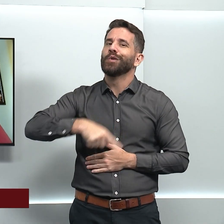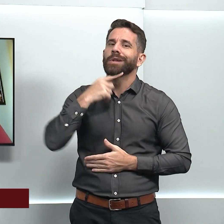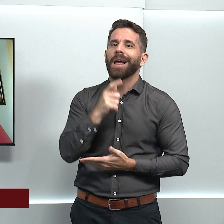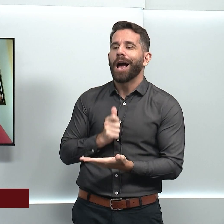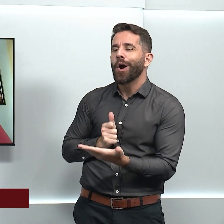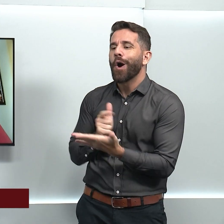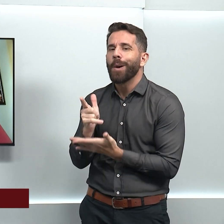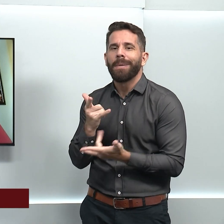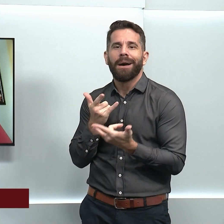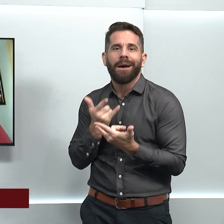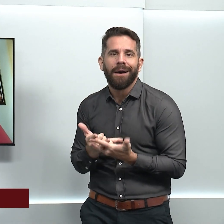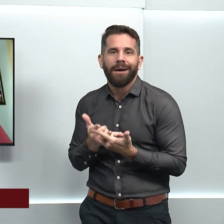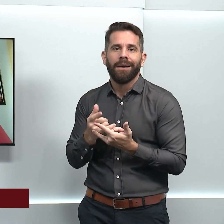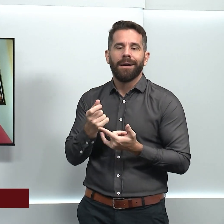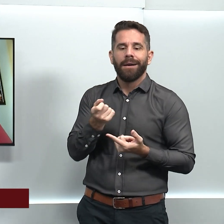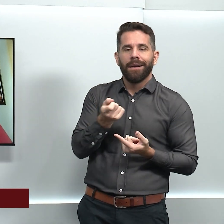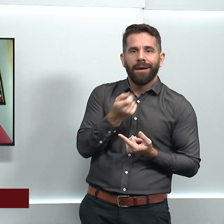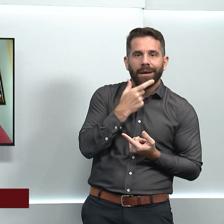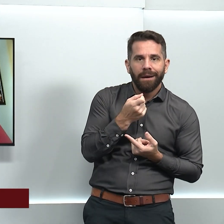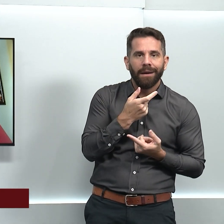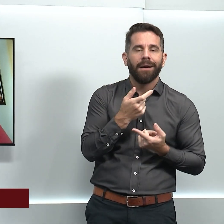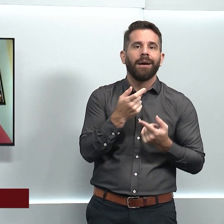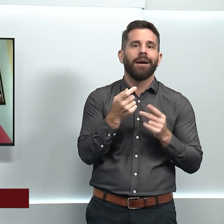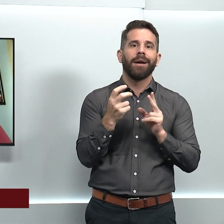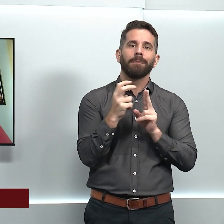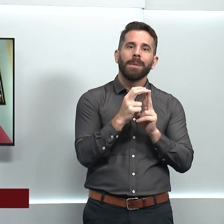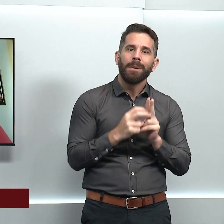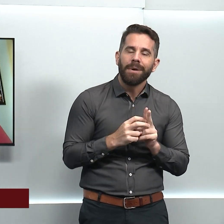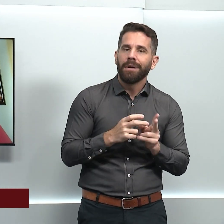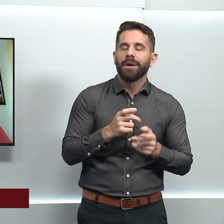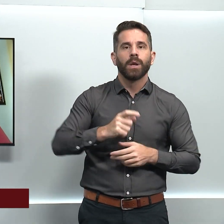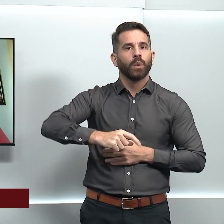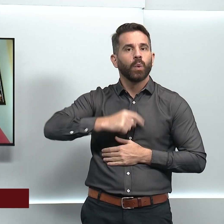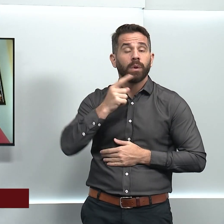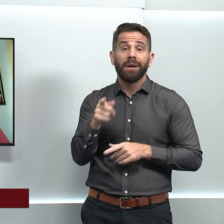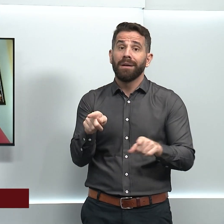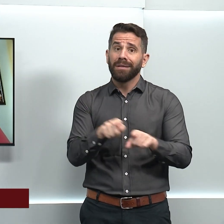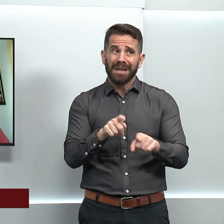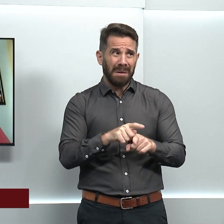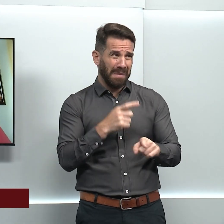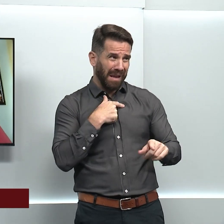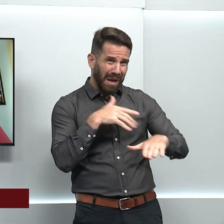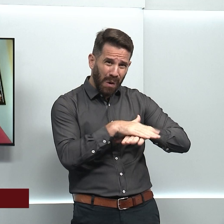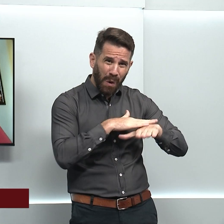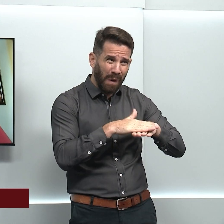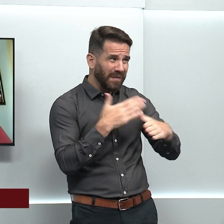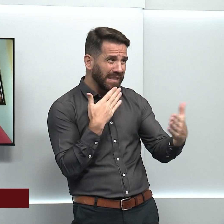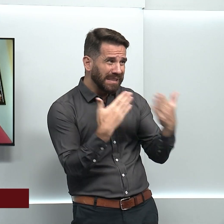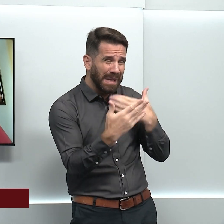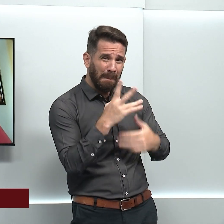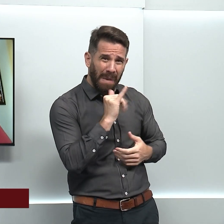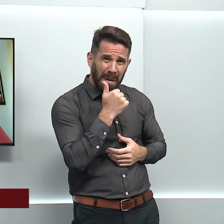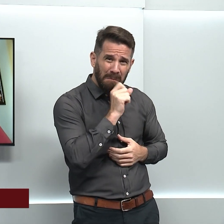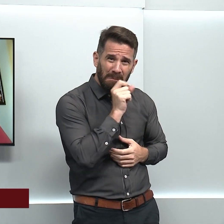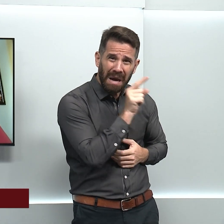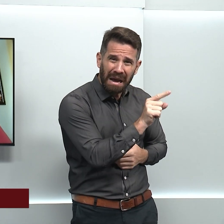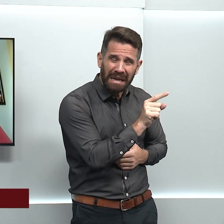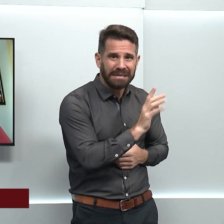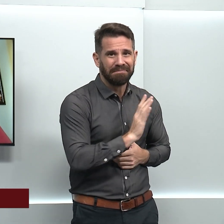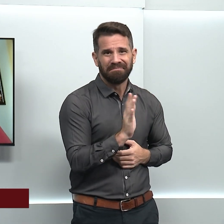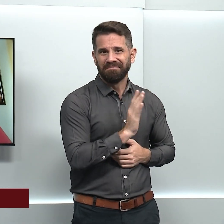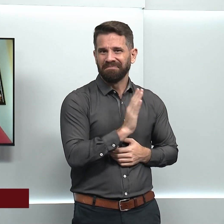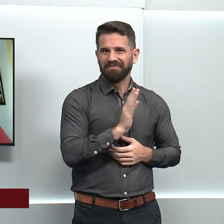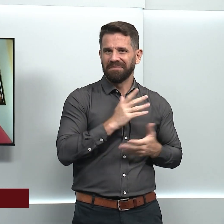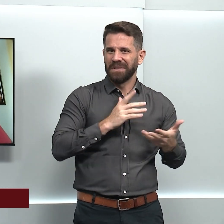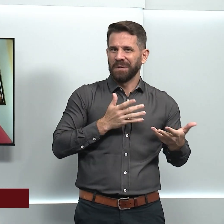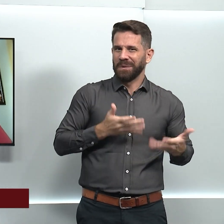a não abertura, né, com os pais para poder discutir sobre o tema. Às vezes a gente vê que os adolescentes vêm buscar as